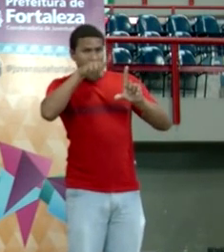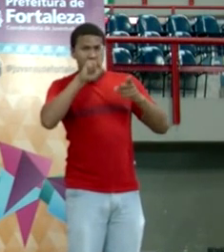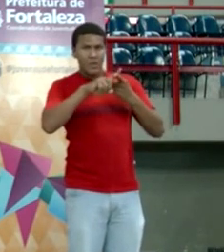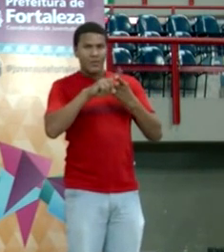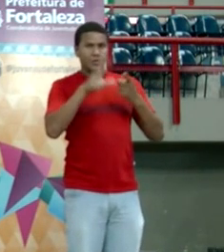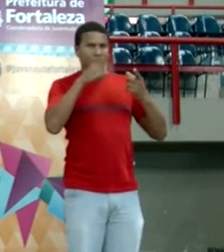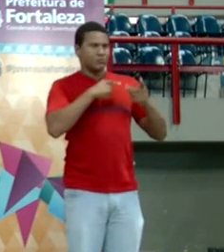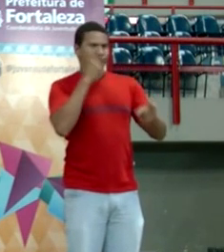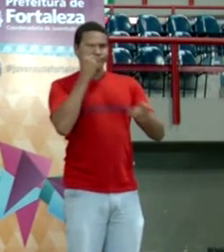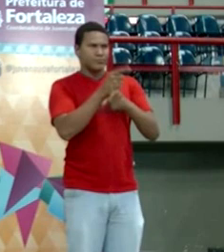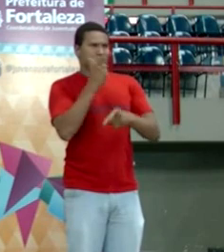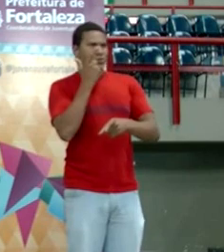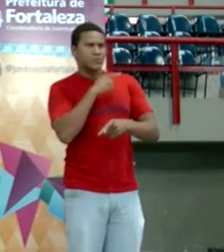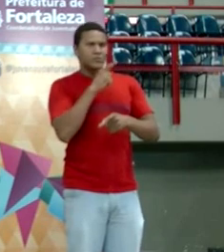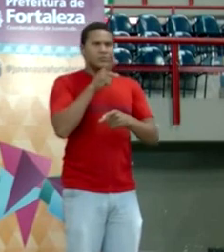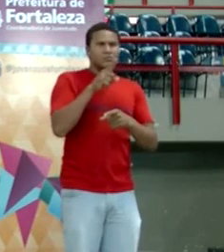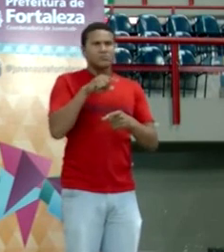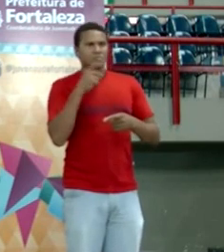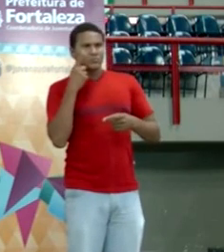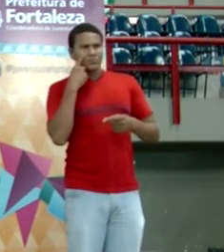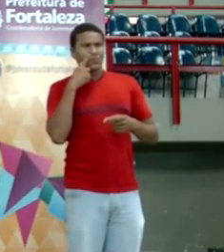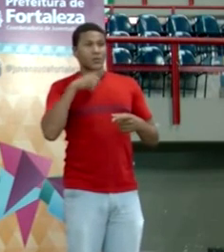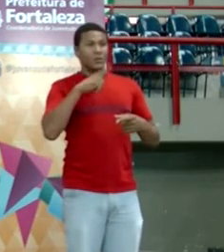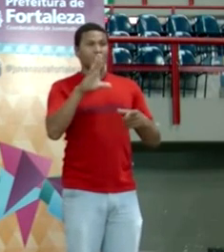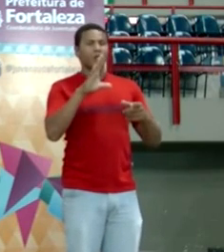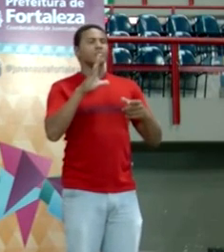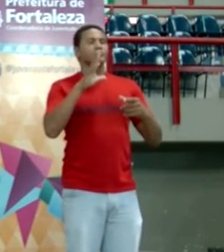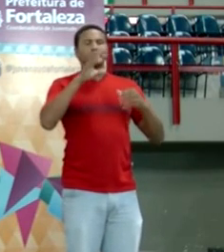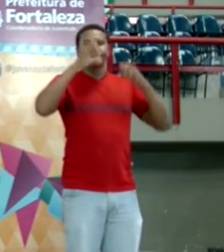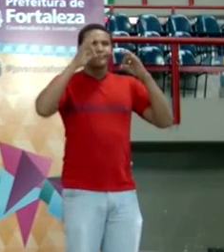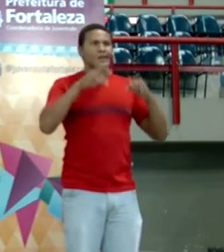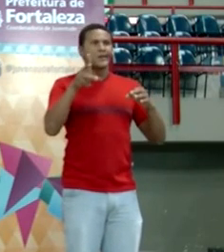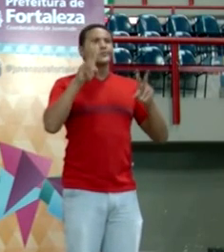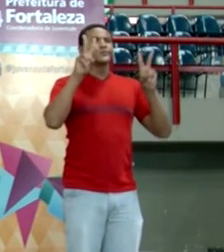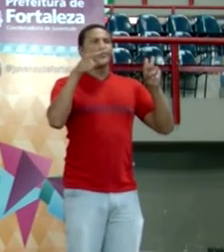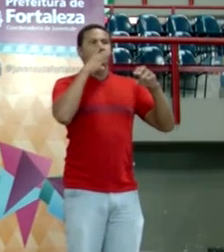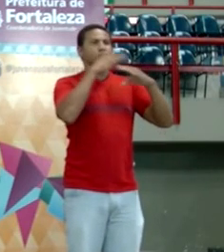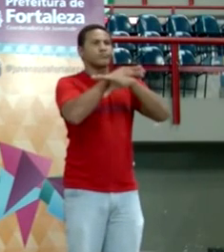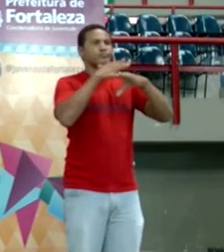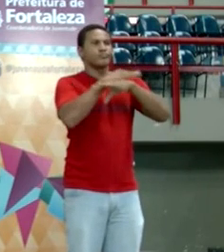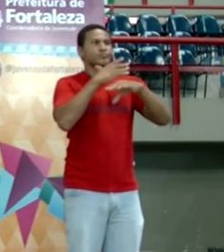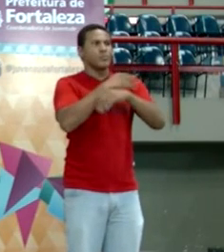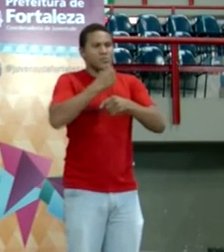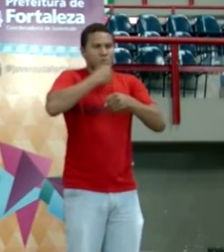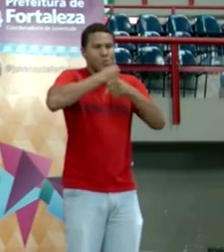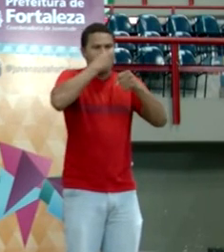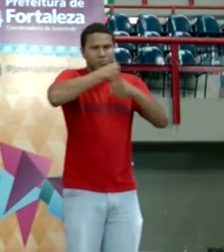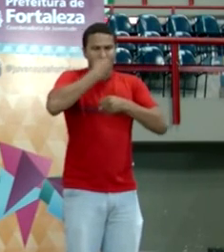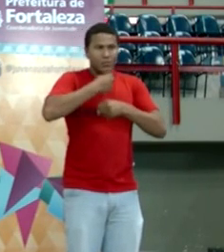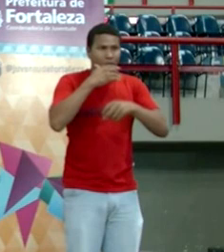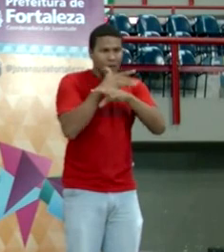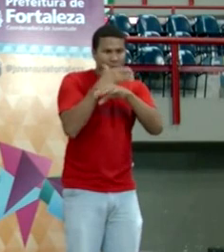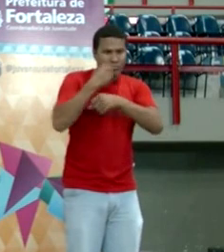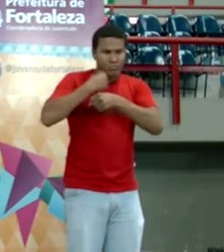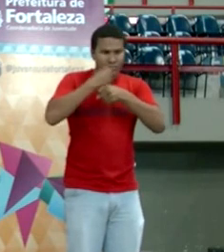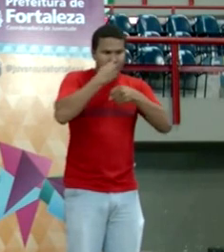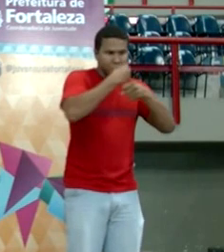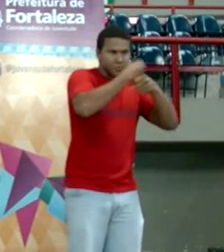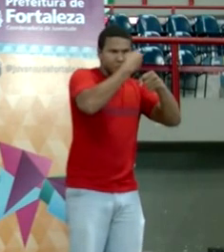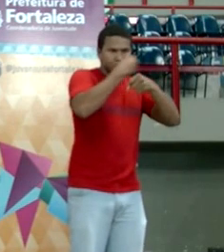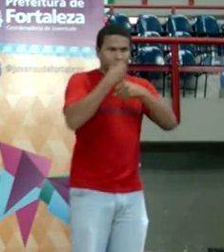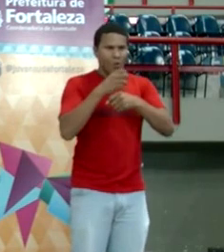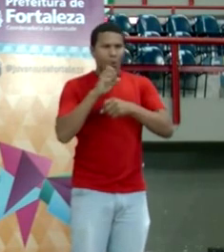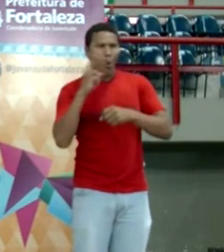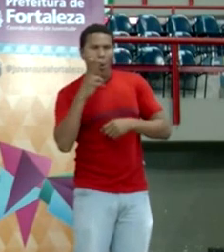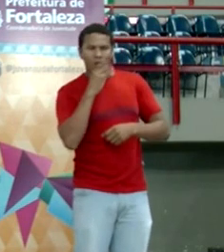logo antecipar que com certeza vai ter um gráfico sobre urbanização. Certeza. Um gráfico sobre urbanização, um sobre